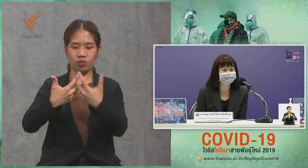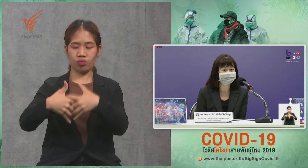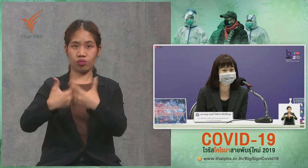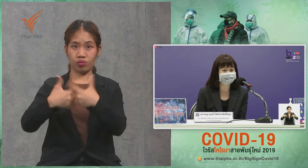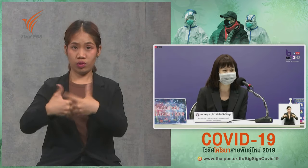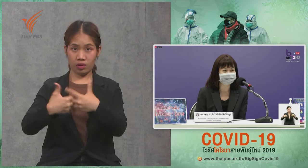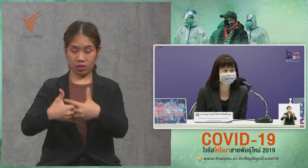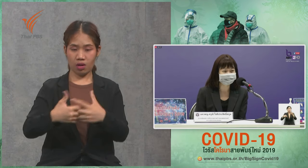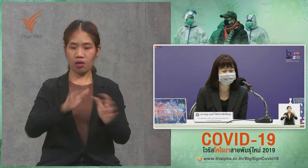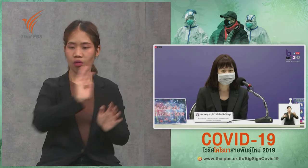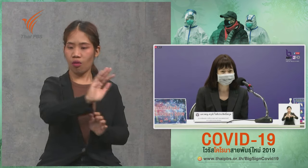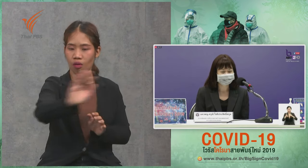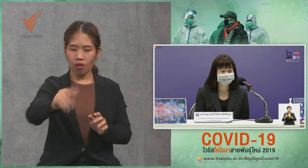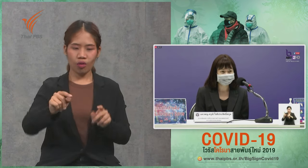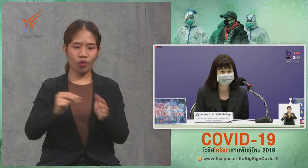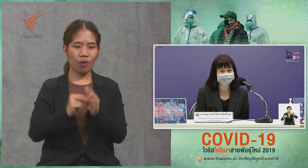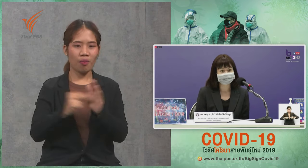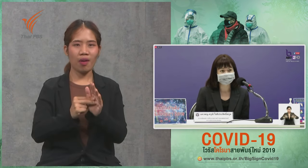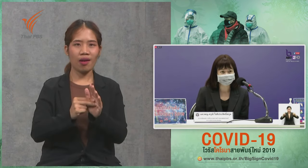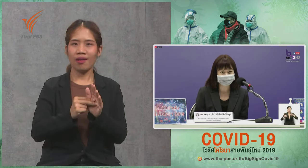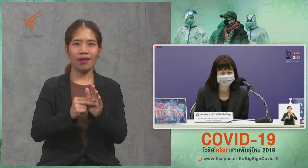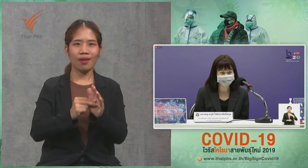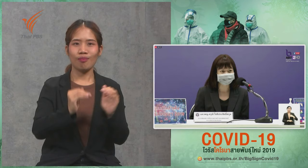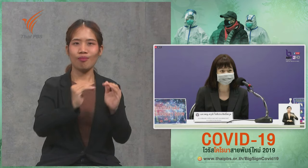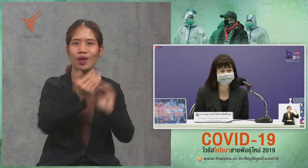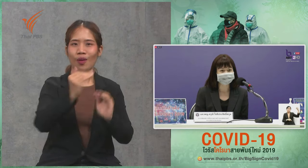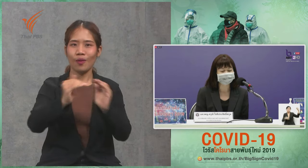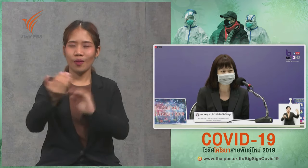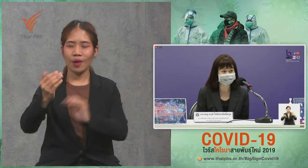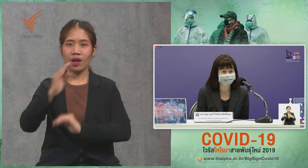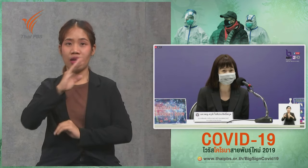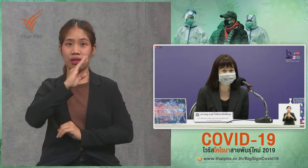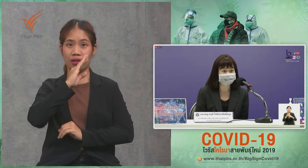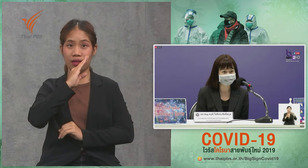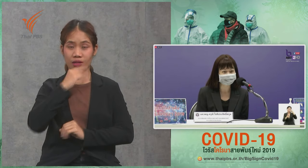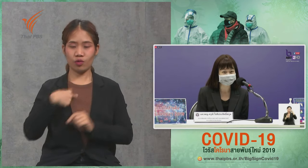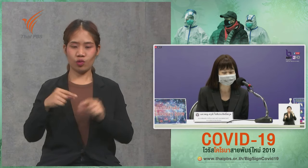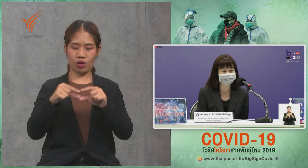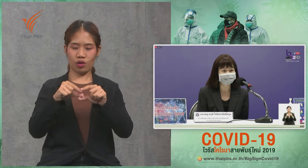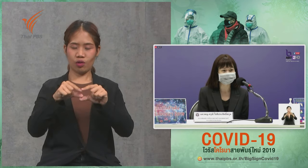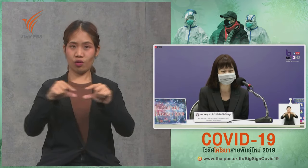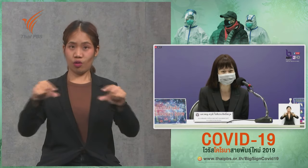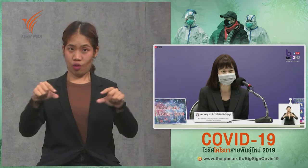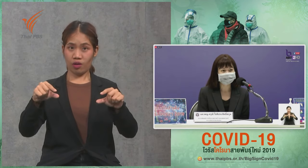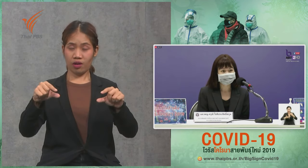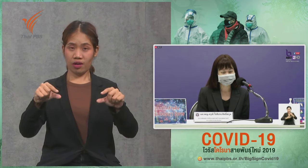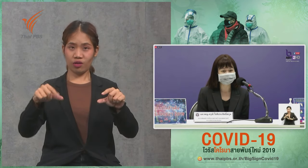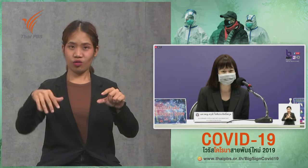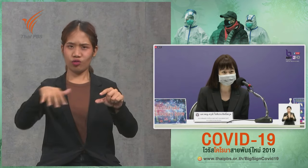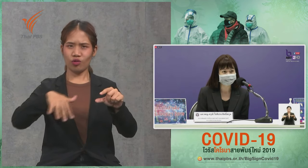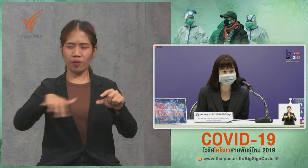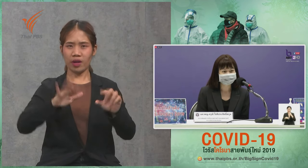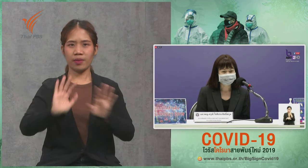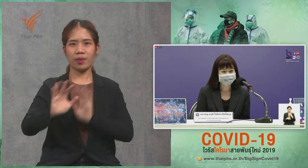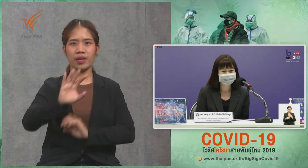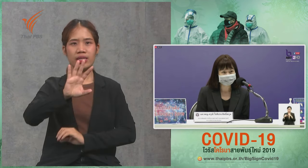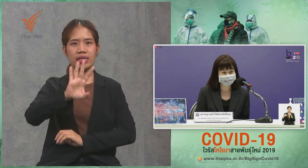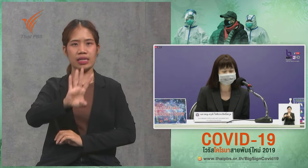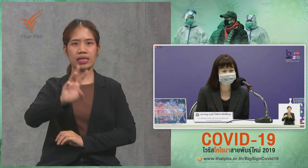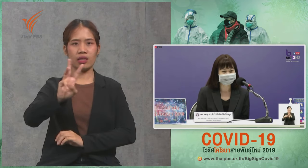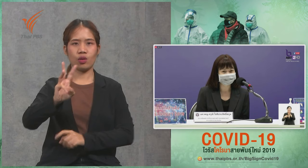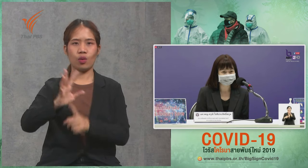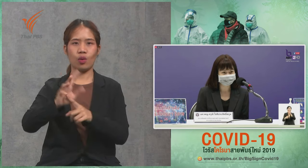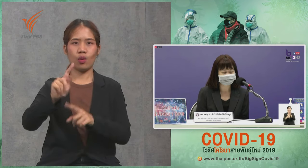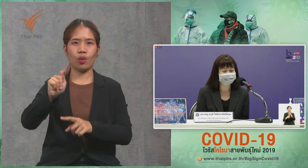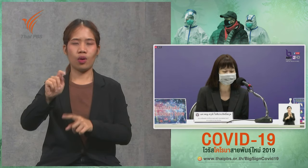นี่ยมันไม่เท่ากันนะคะก็คือหลอดที่เราใช้ในหม้อ UV ที่ขายในท้องตลาดทั่วไปอันนี้ก็คือมีขนาด4วัตต์แต่ว่าหล